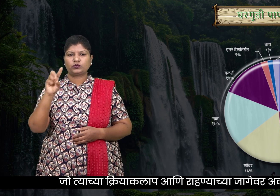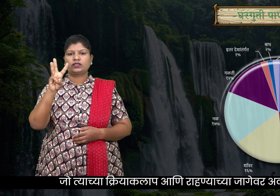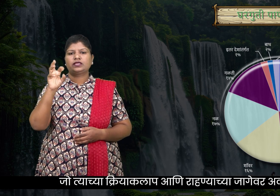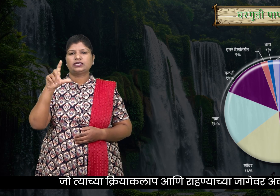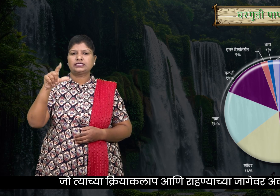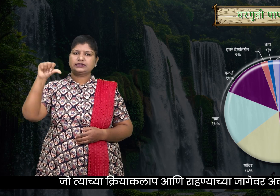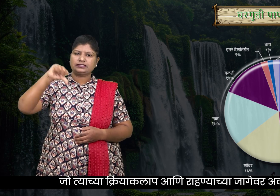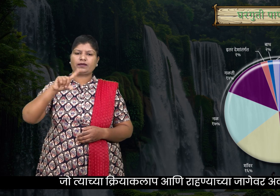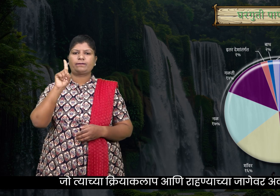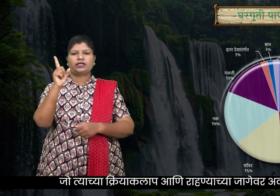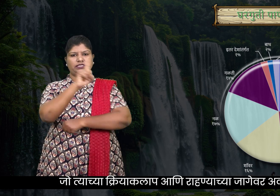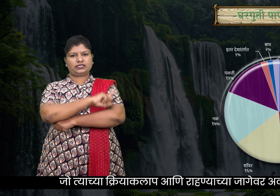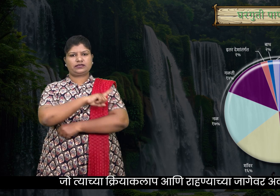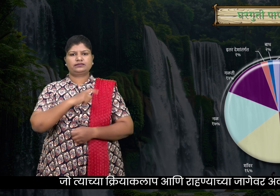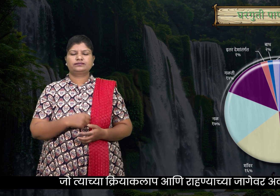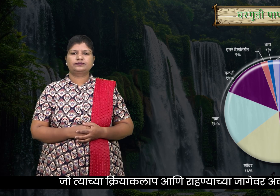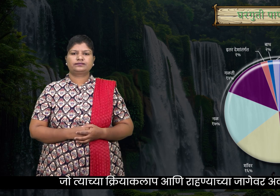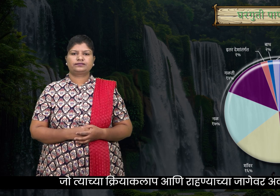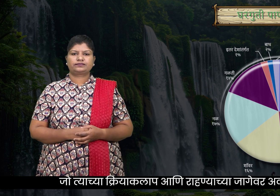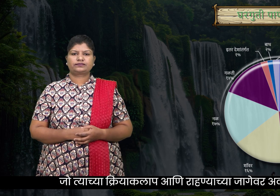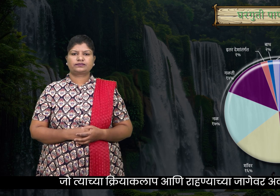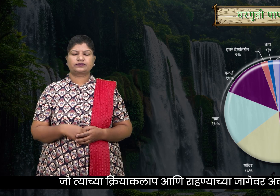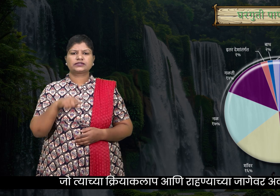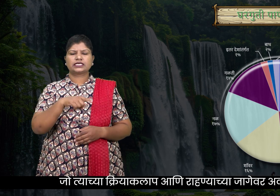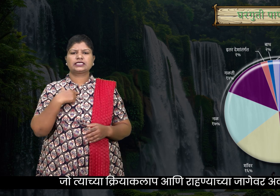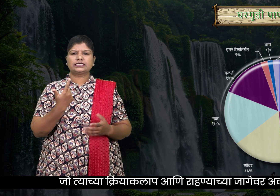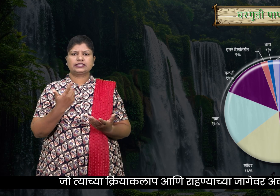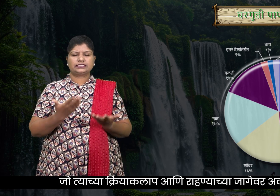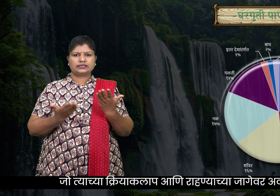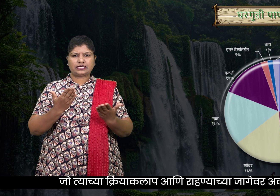जो त्याच्या क्रियाकलाप आणि राहण्याच्या जागेवर अवलंबून असतो.